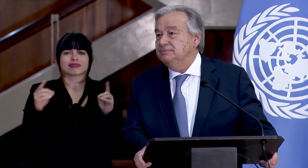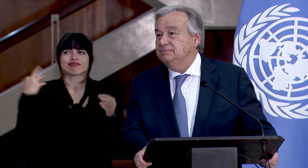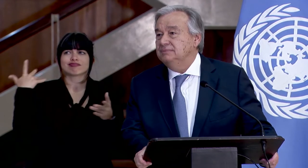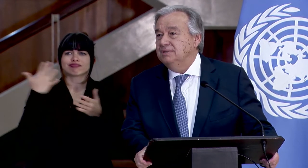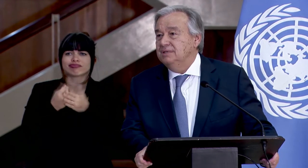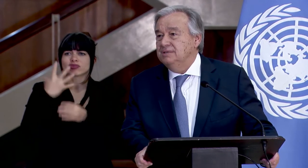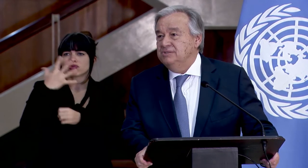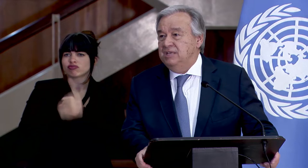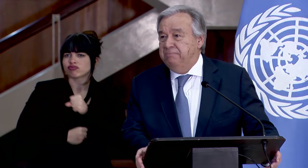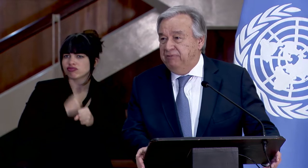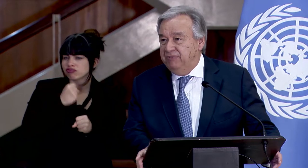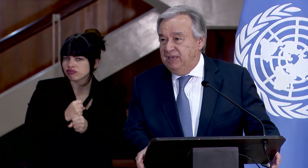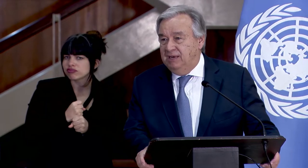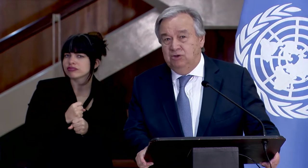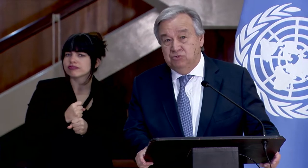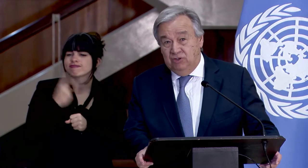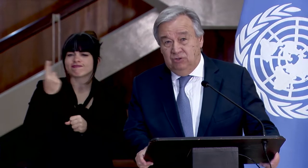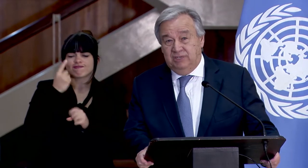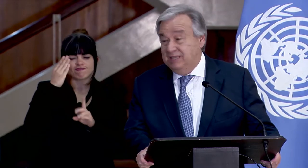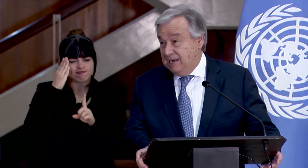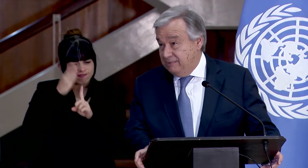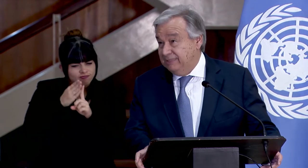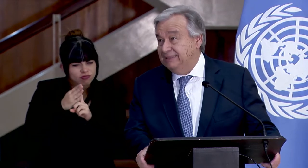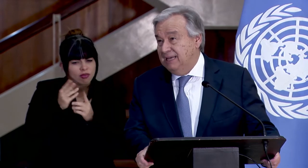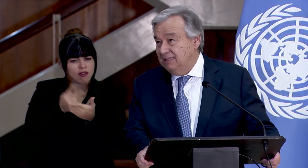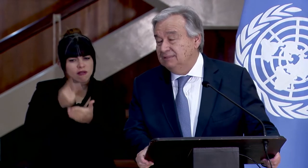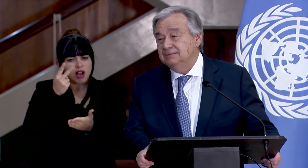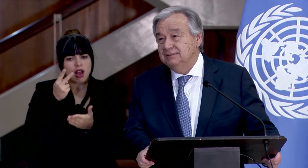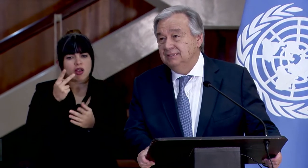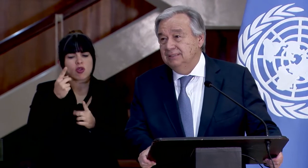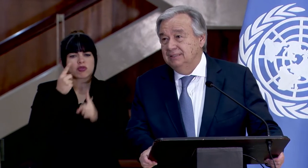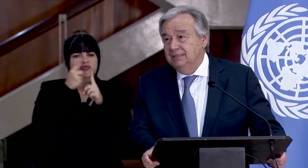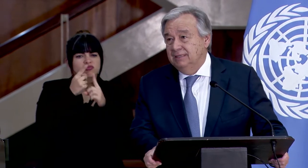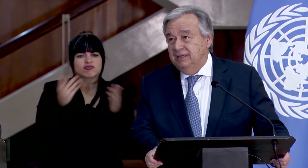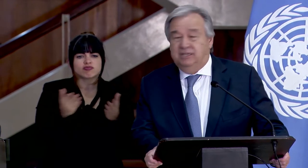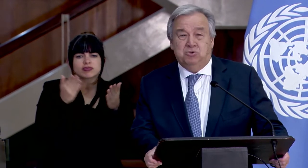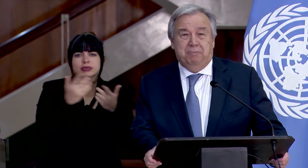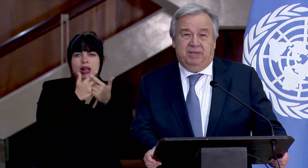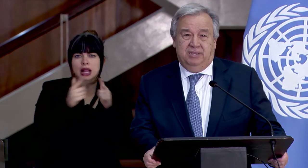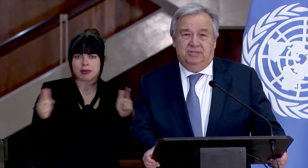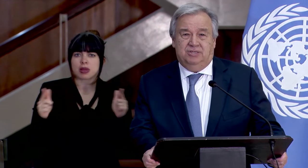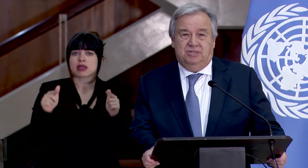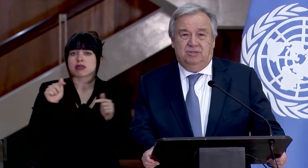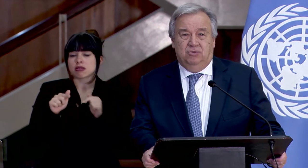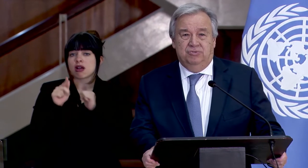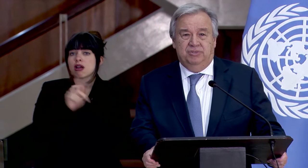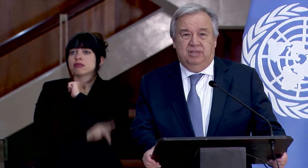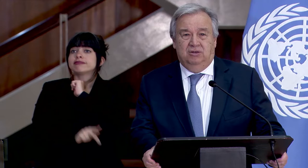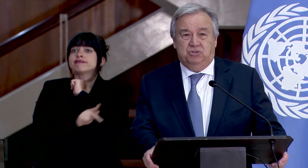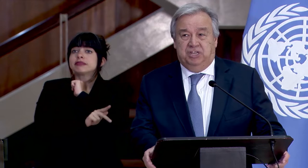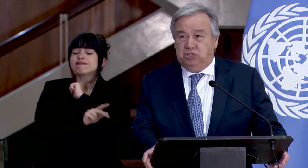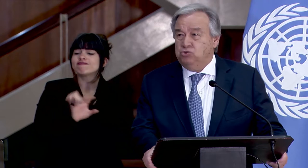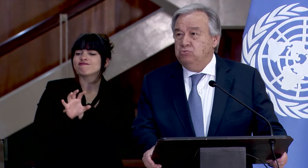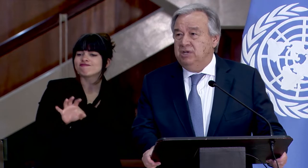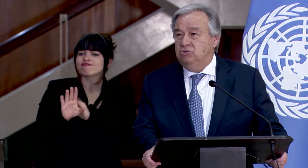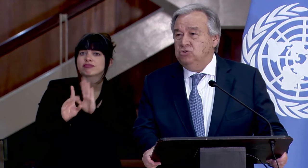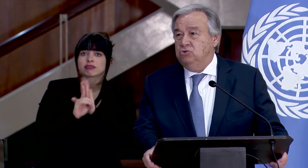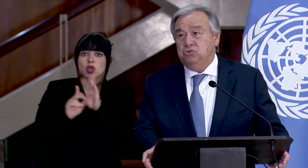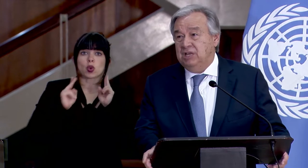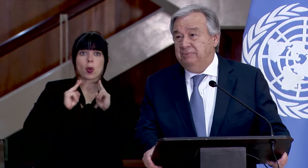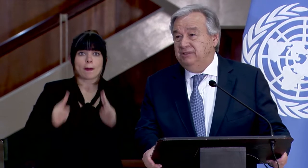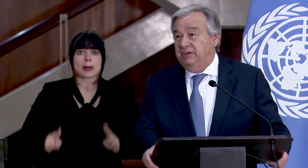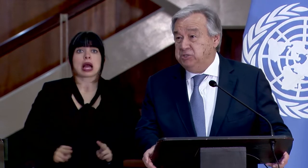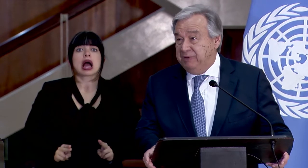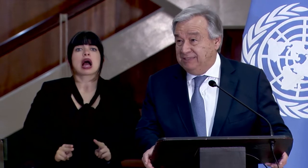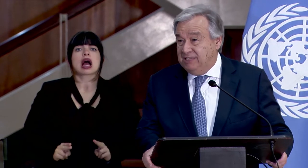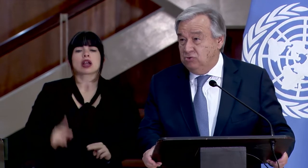décadas, siempre fiel a los valores de la libertad. Es un país donde los derechos humanos son